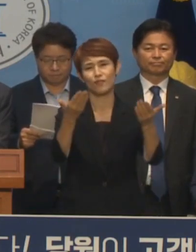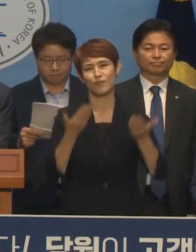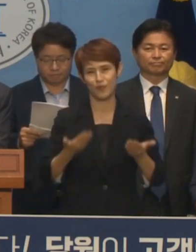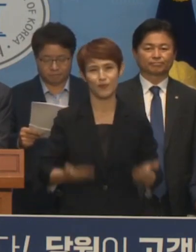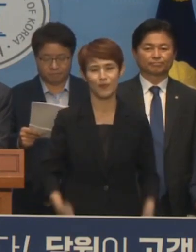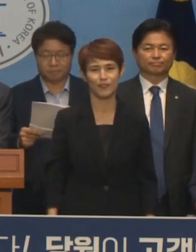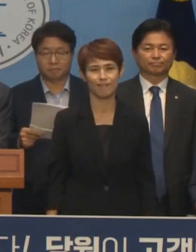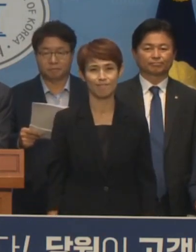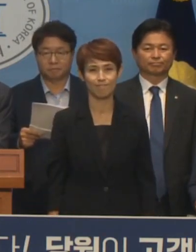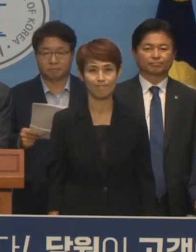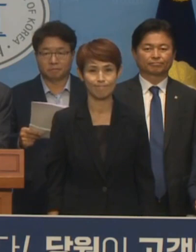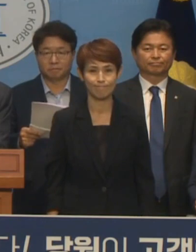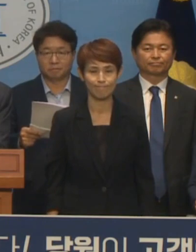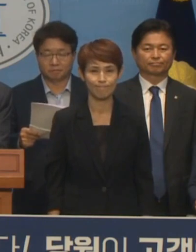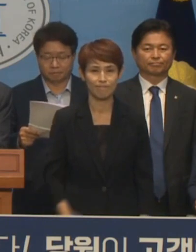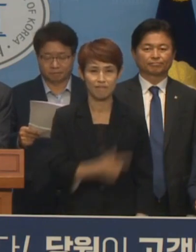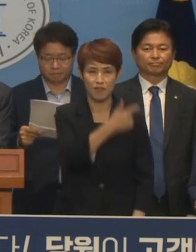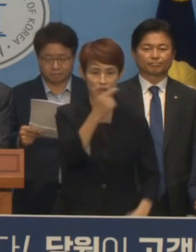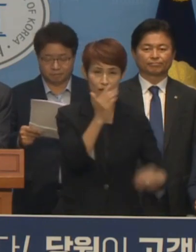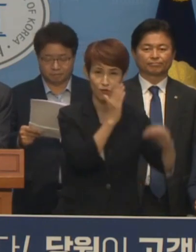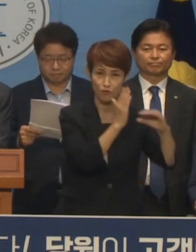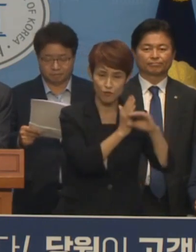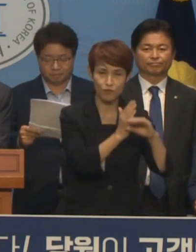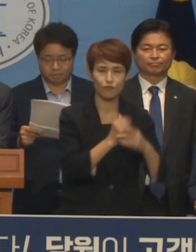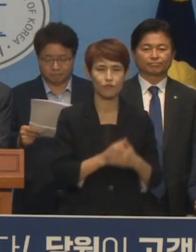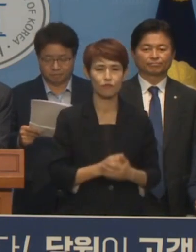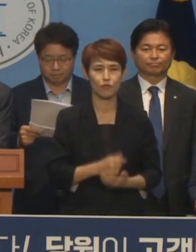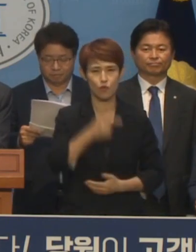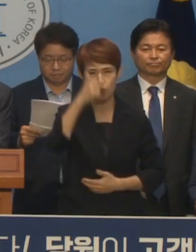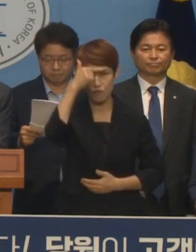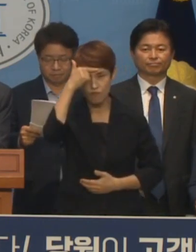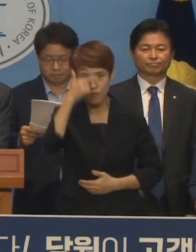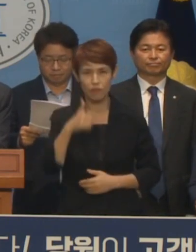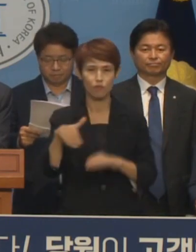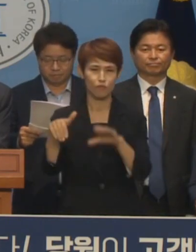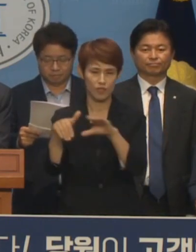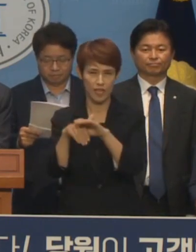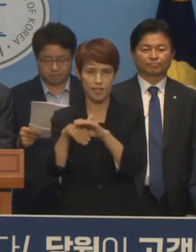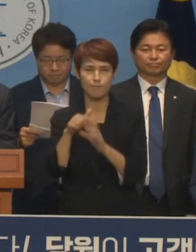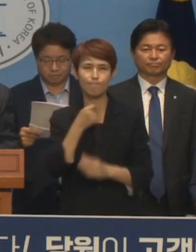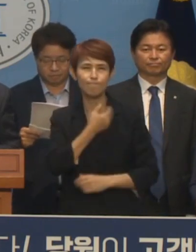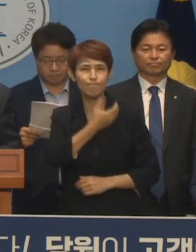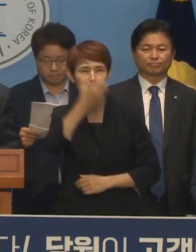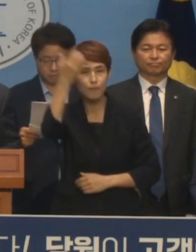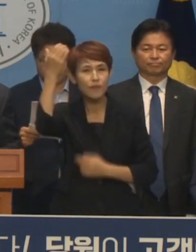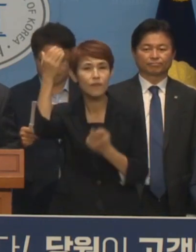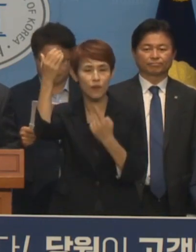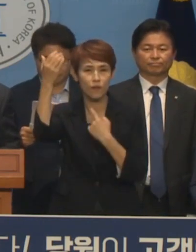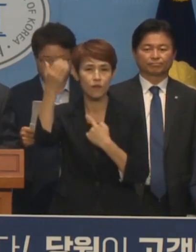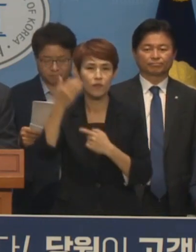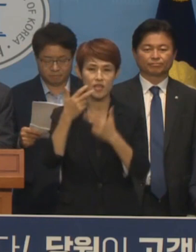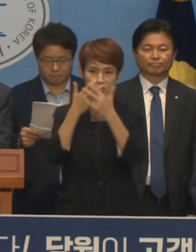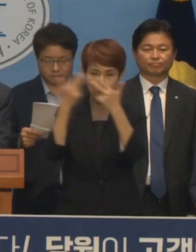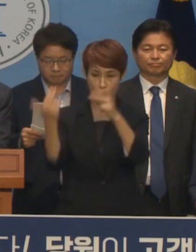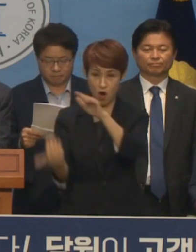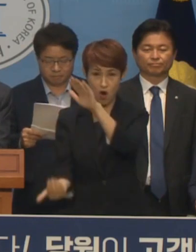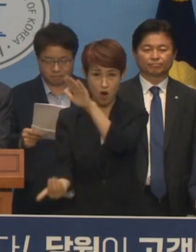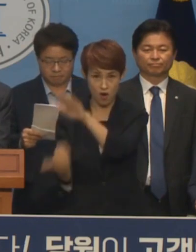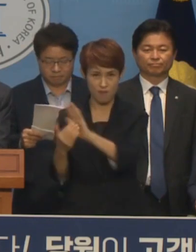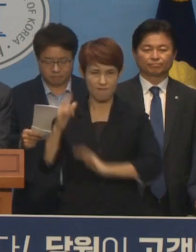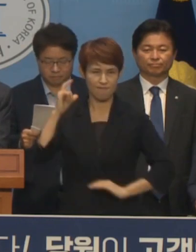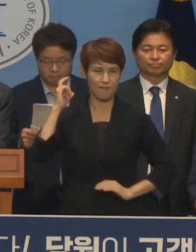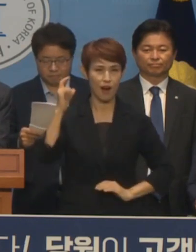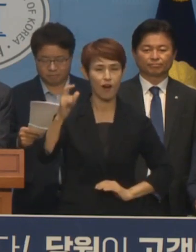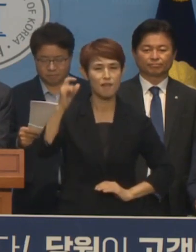주십시오. 김대중, 노무현, 문재인이 꿈꿨고 이재명이 이루갈 강하고